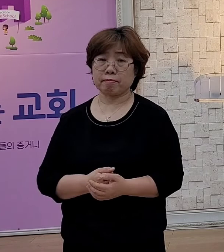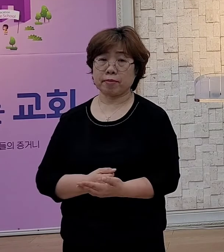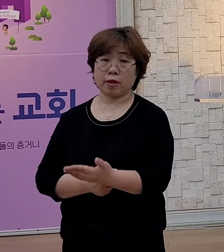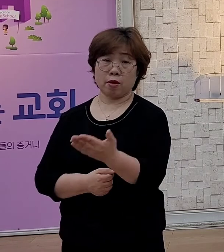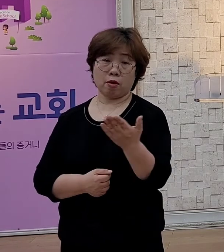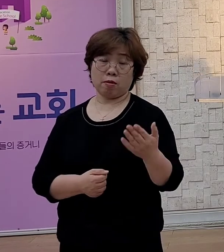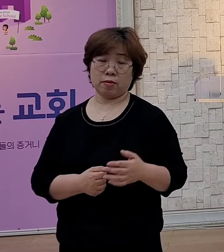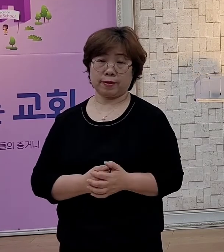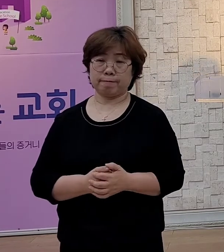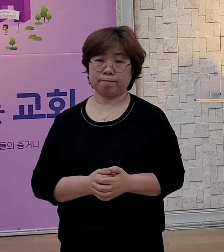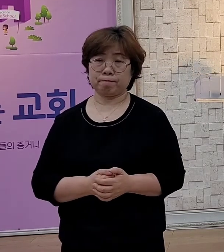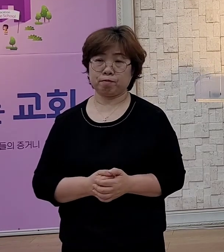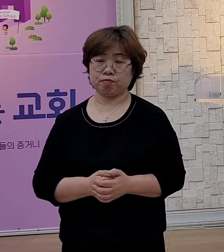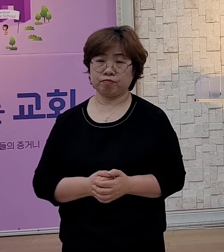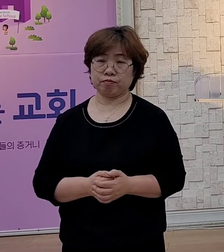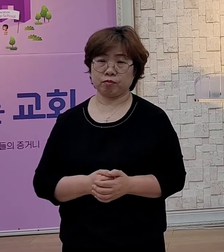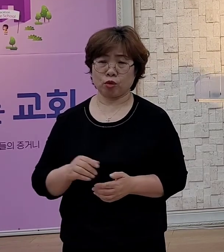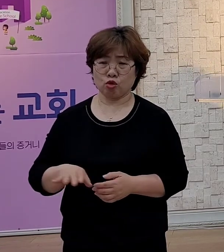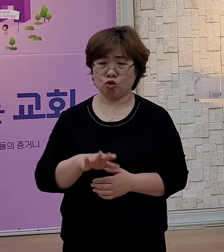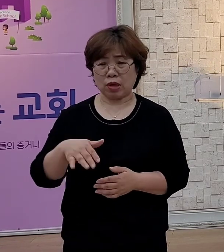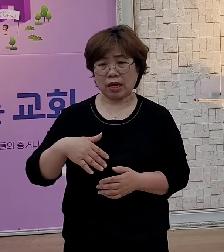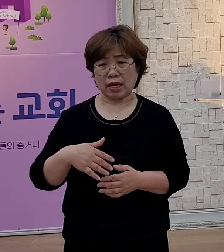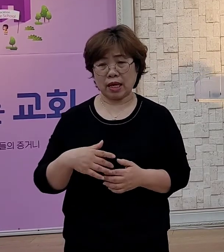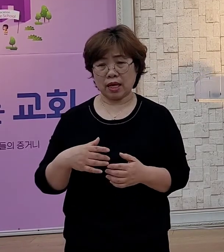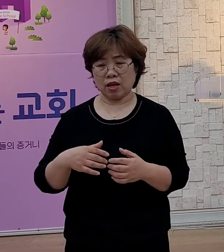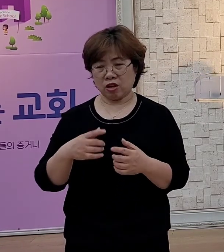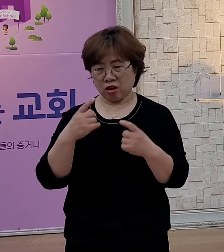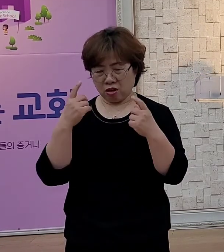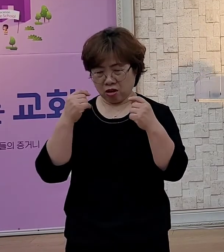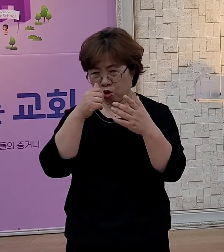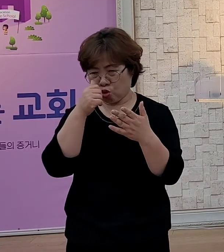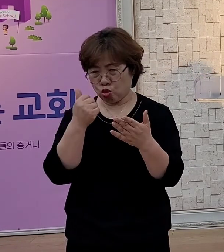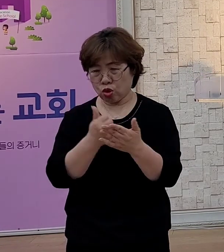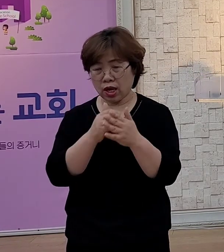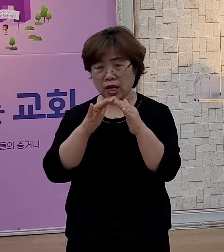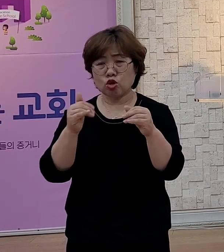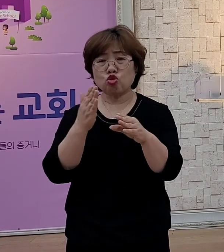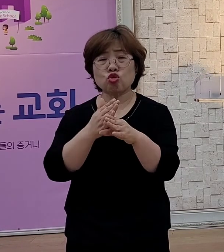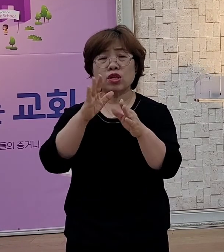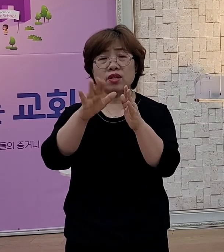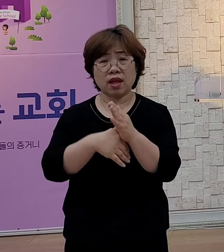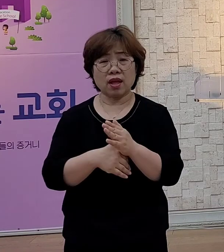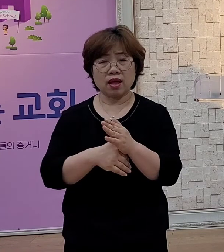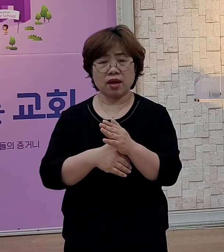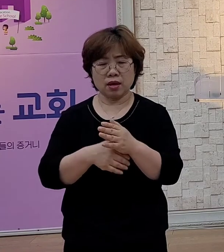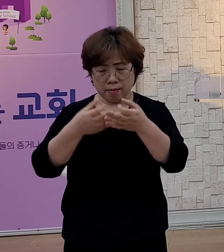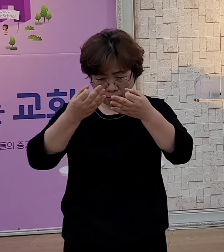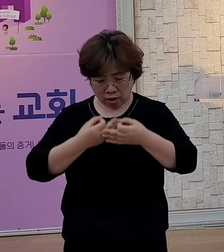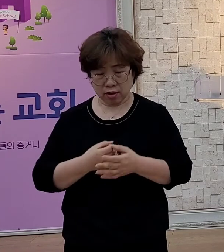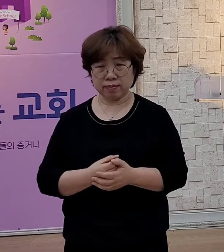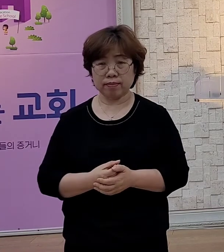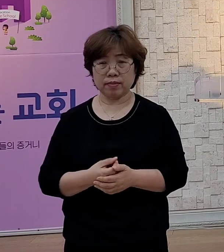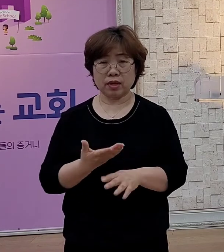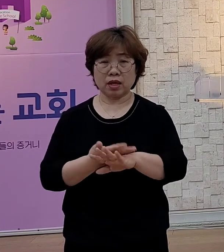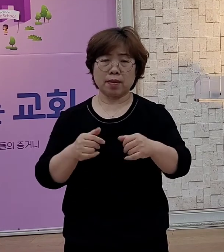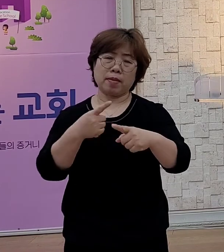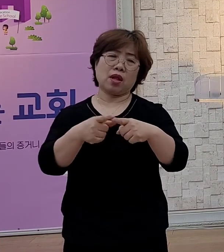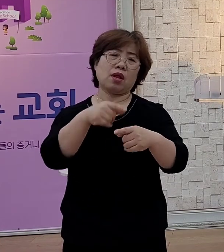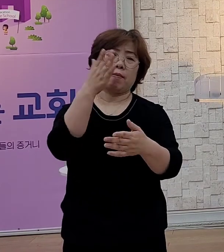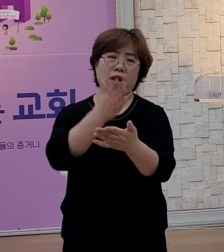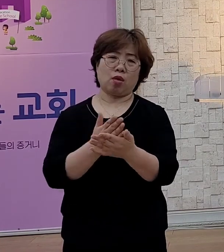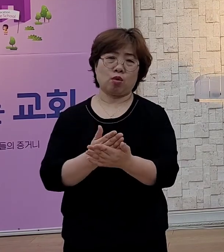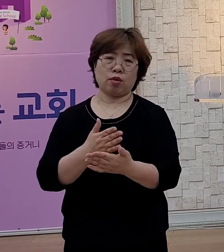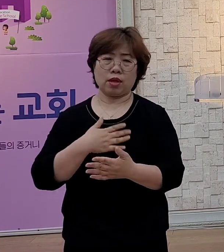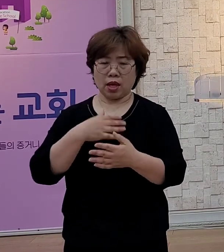여러분, 우리가 죄인 되었을 때를 생각하세요. 남 그냥 판단하지 말고 내가